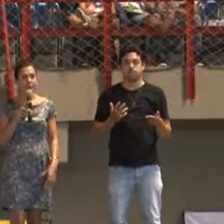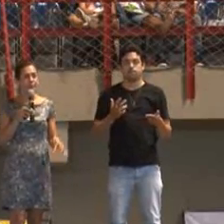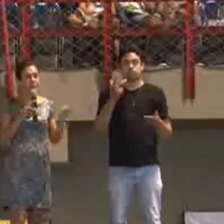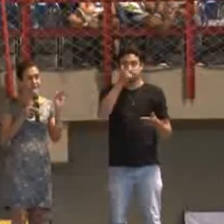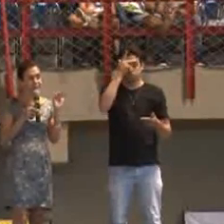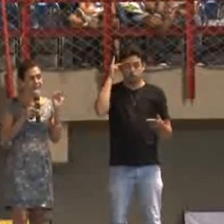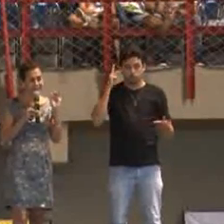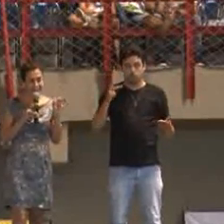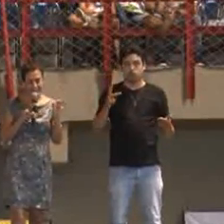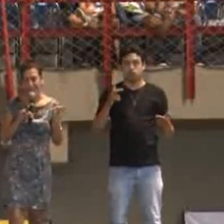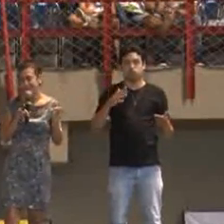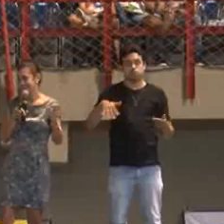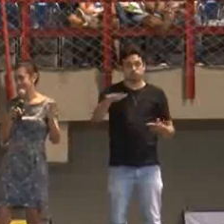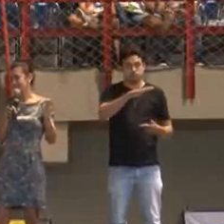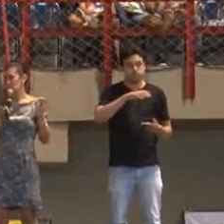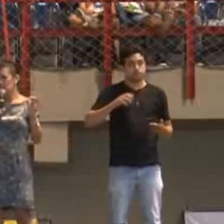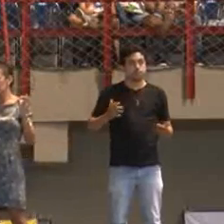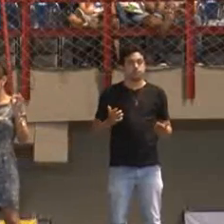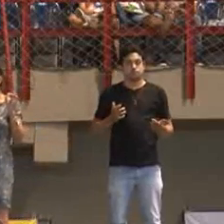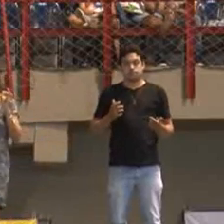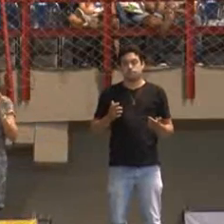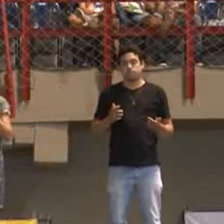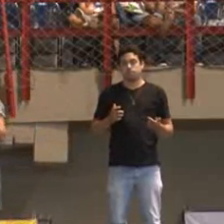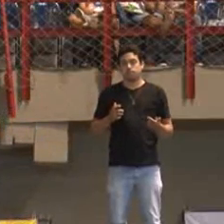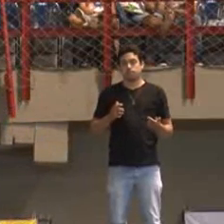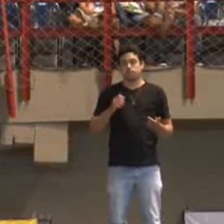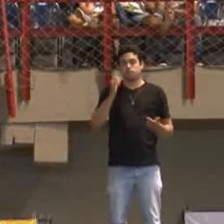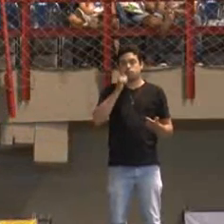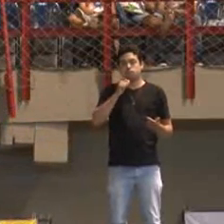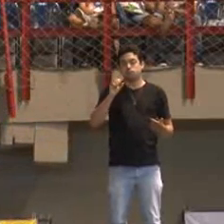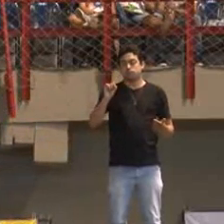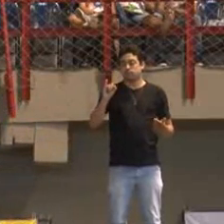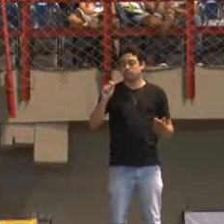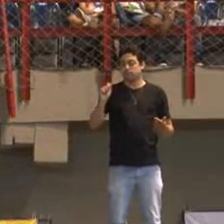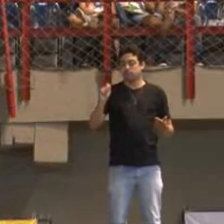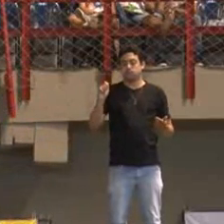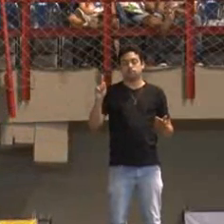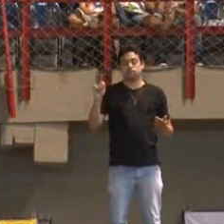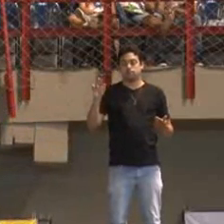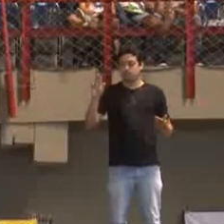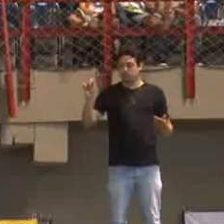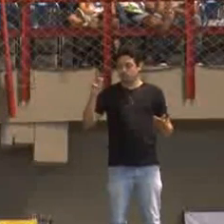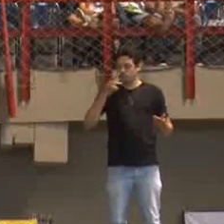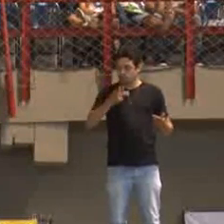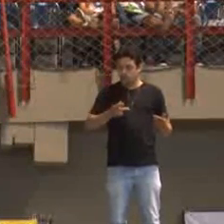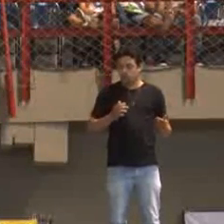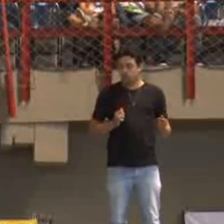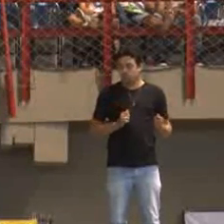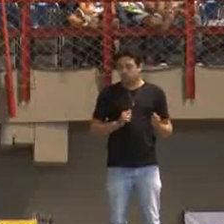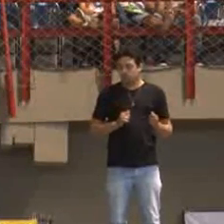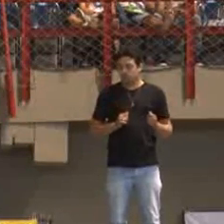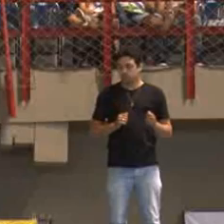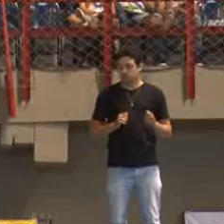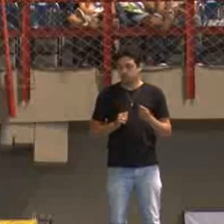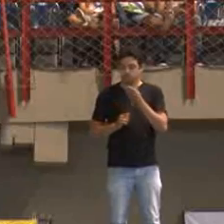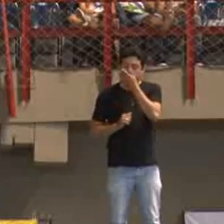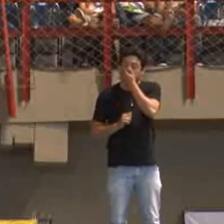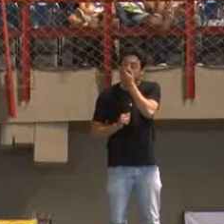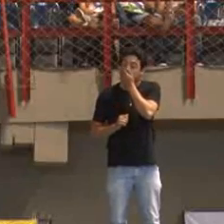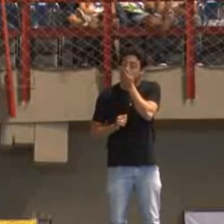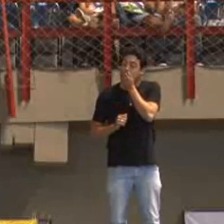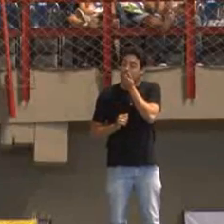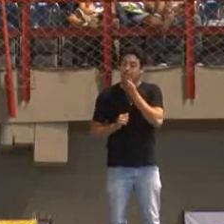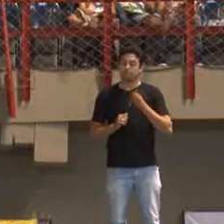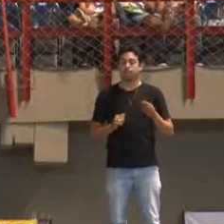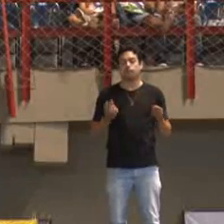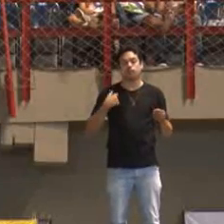Povo, gente, como diz a Cissa Guimarães, gente, olha,